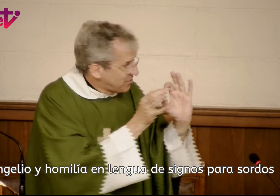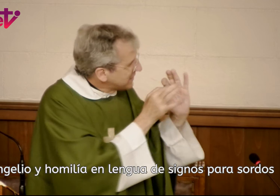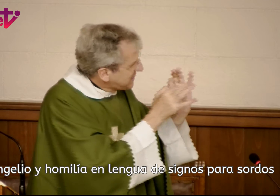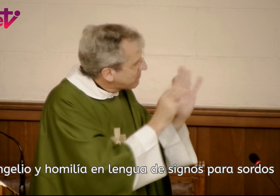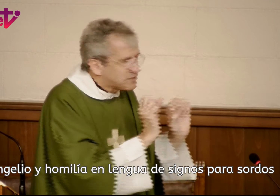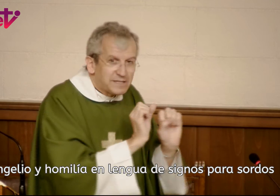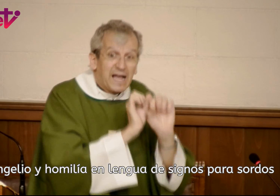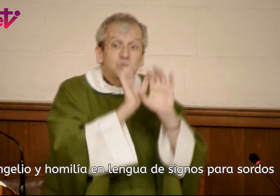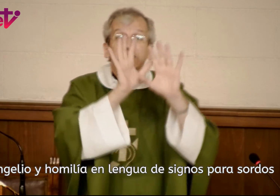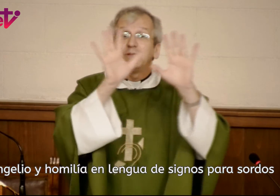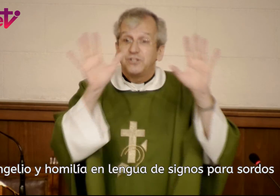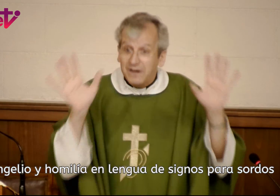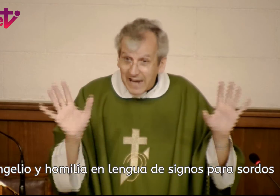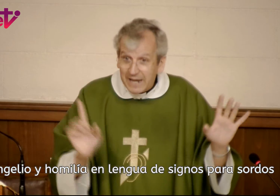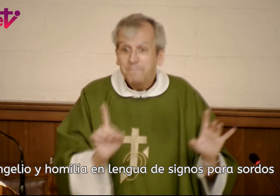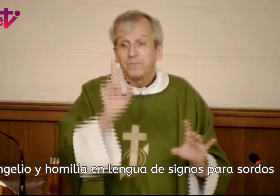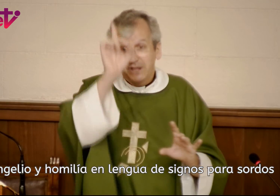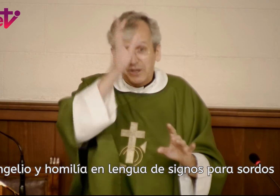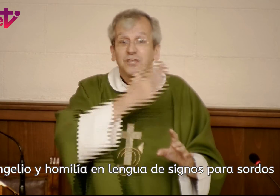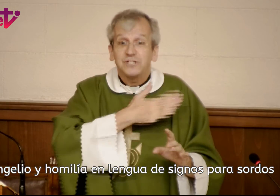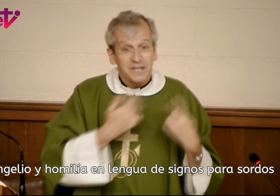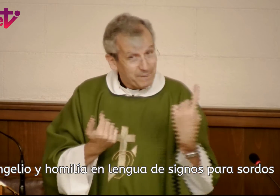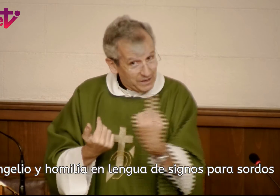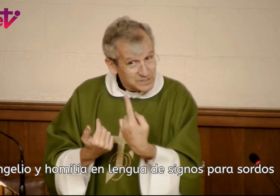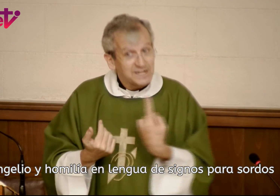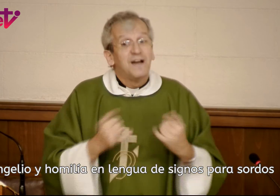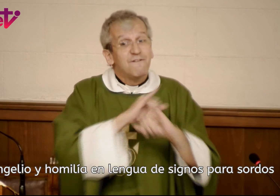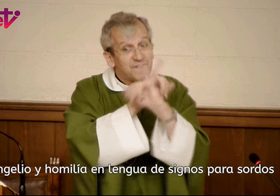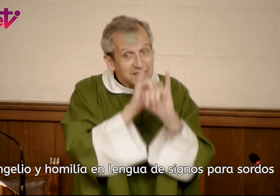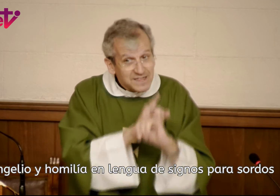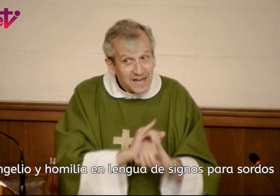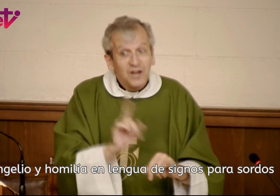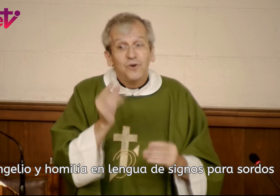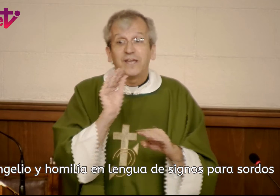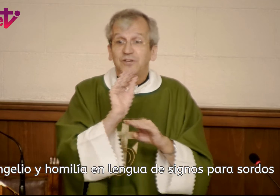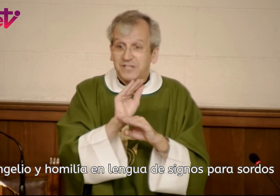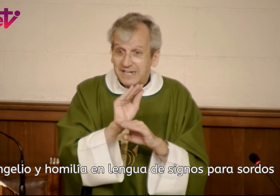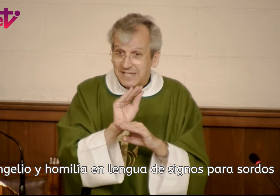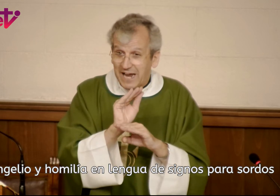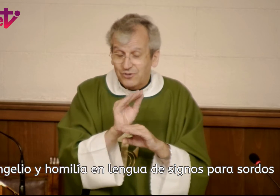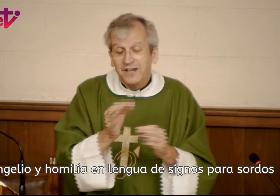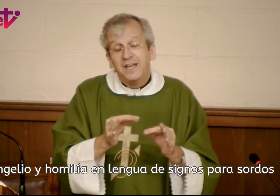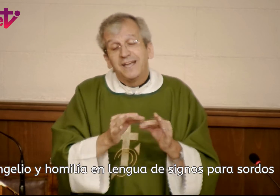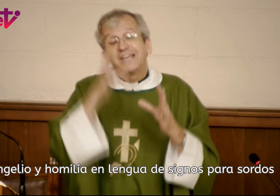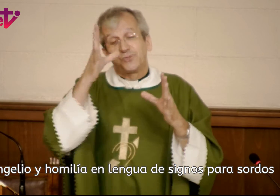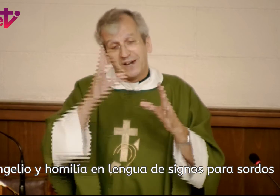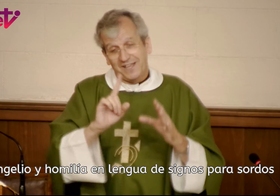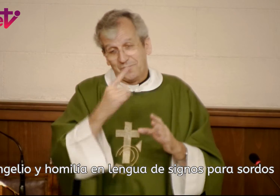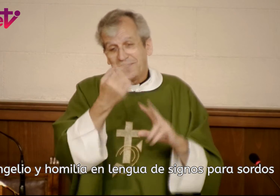que tengamos esa visión clara de lo que Dios quiere para nuestra felicidad, lo que Dios quiere enseñarnos. ¡Qué suerte! Como decía